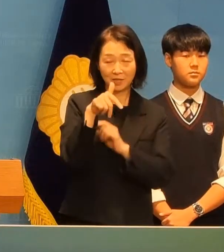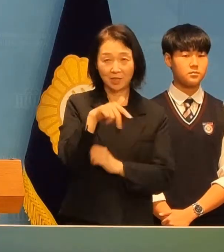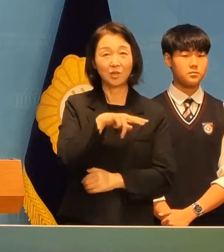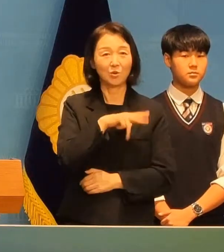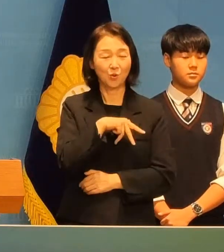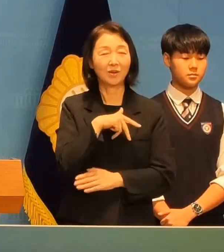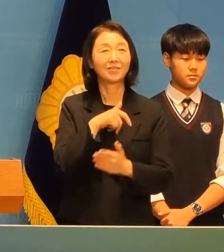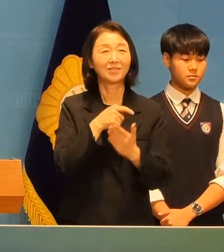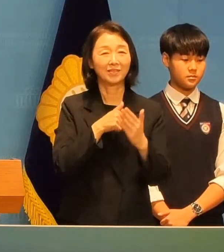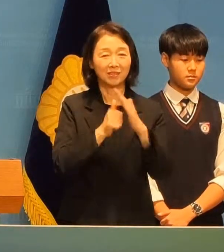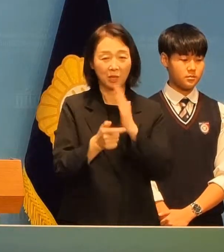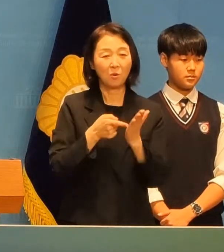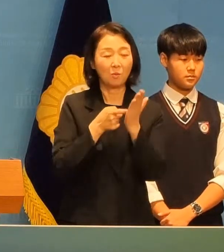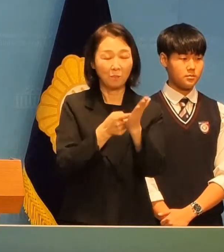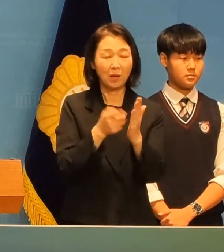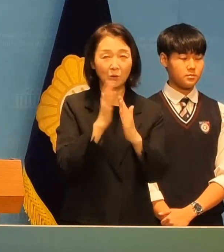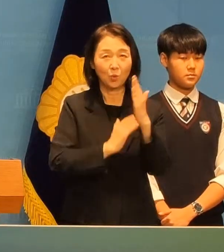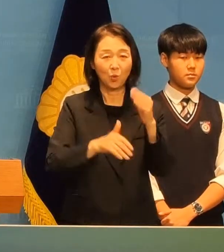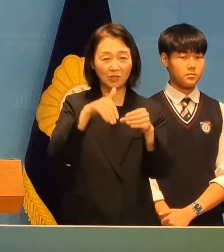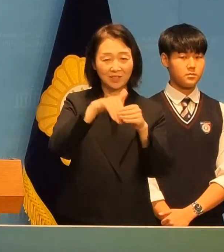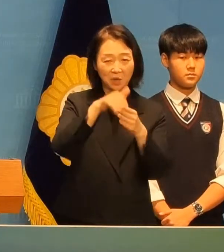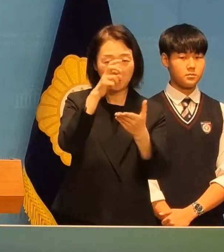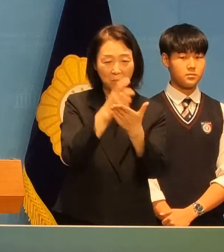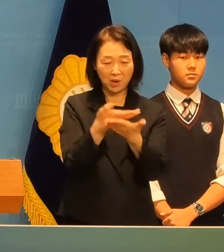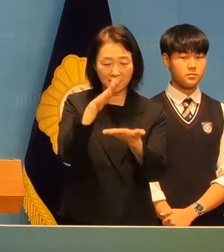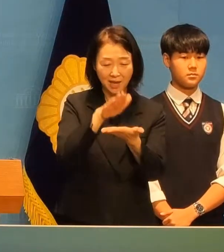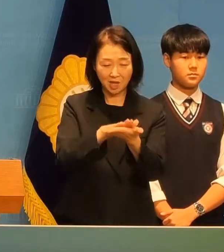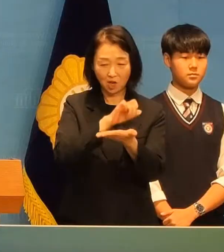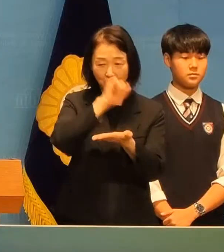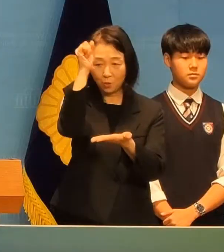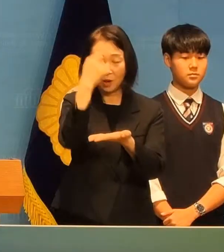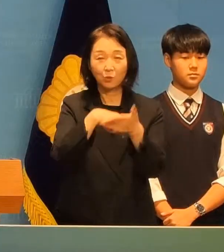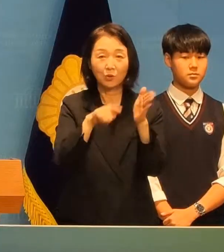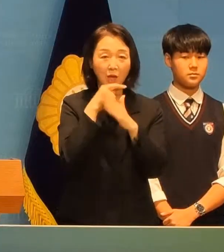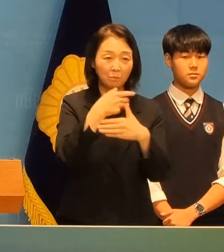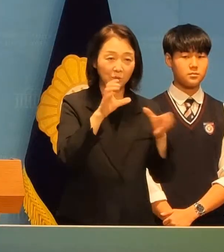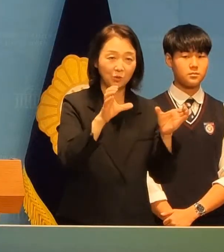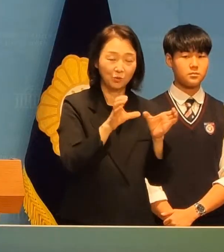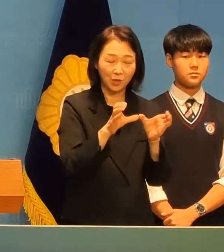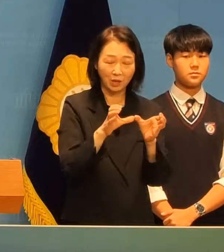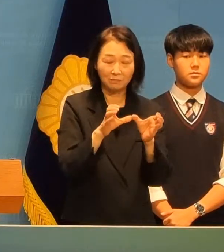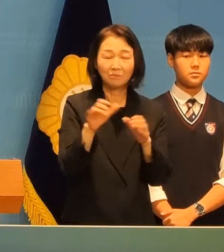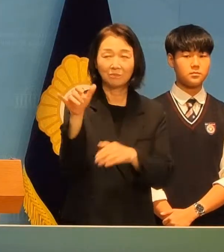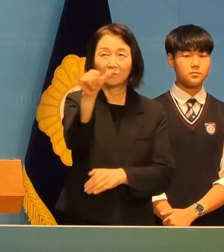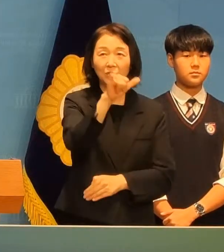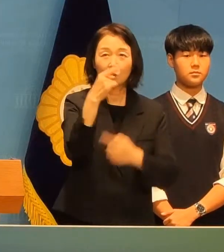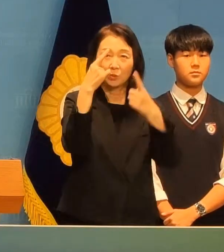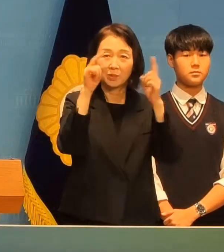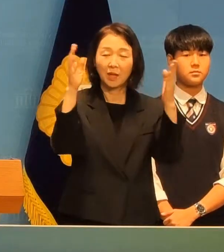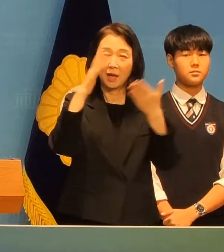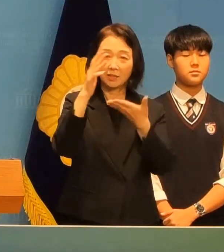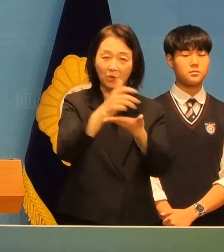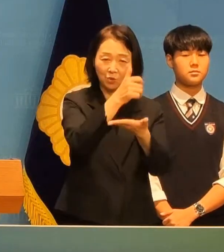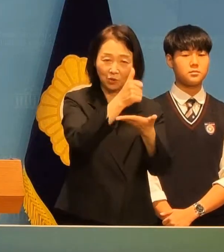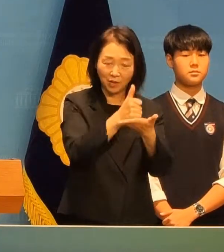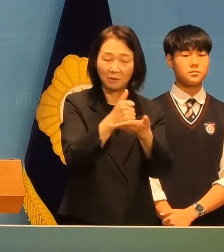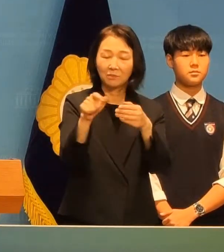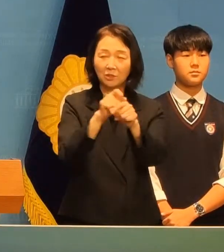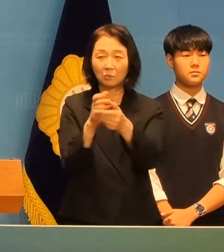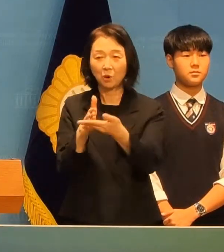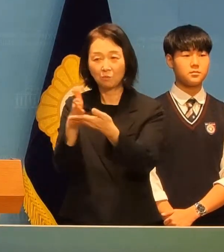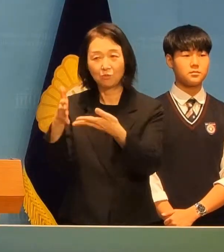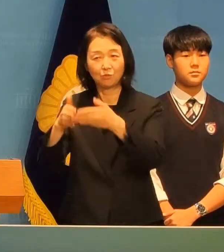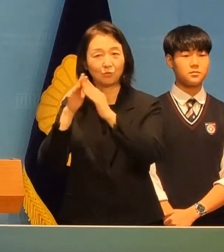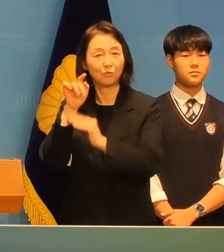대표 발의한 공직선거법 개정안의 통과를 위해 더불어민주당 전국대학생위원회 청소년 특별분과의